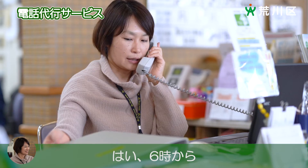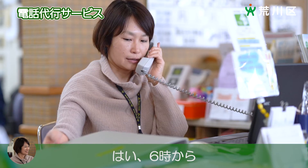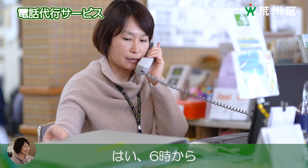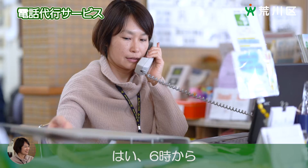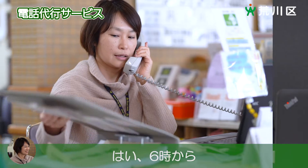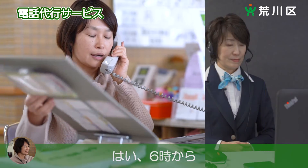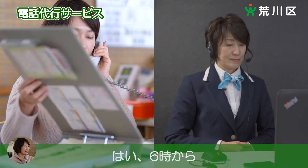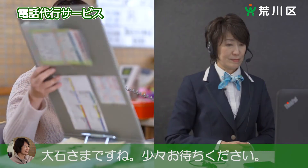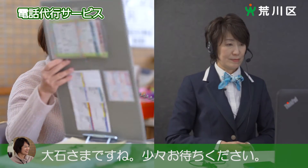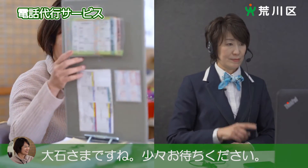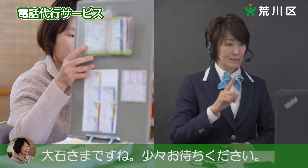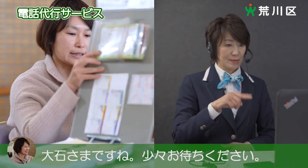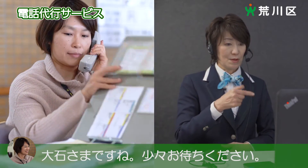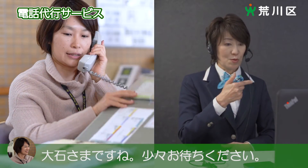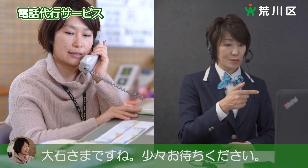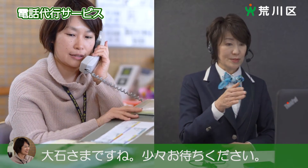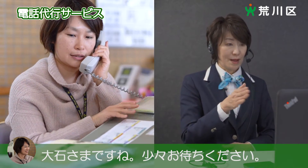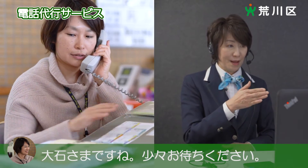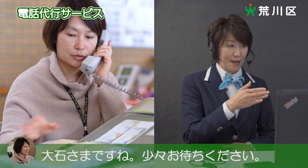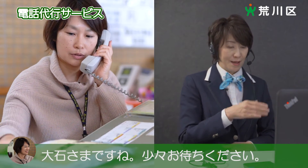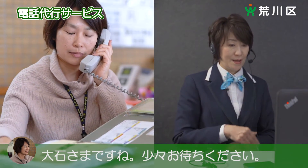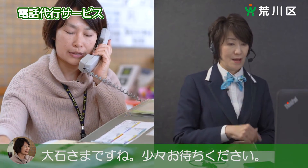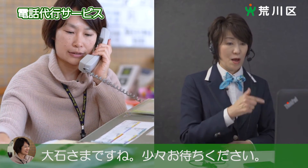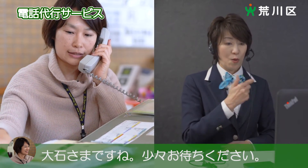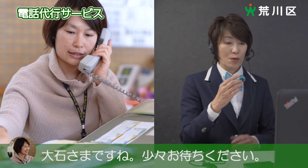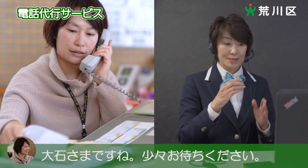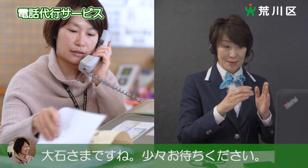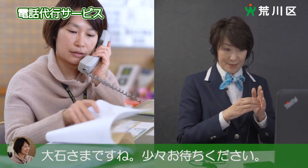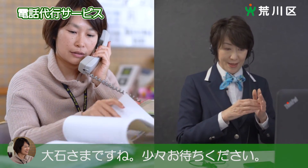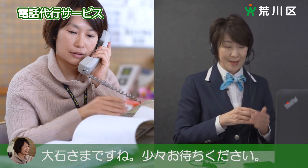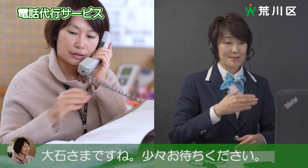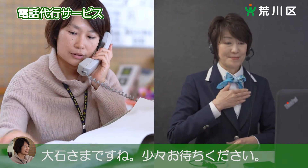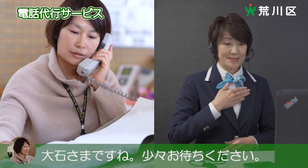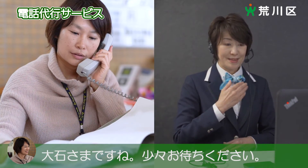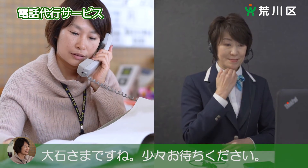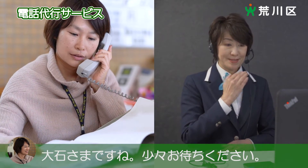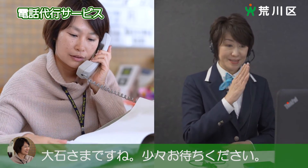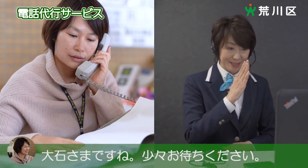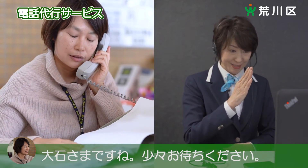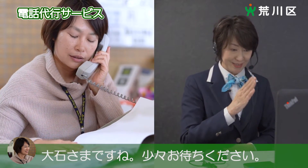6時から。はい、大石様ですね。少々お待ちください。